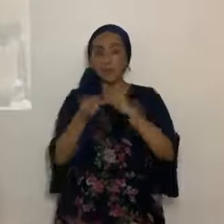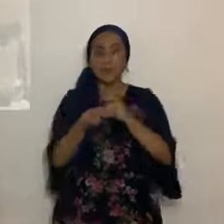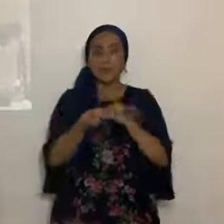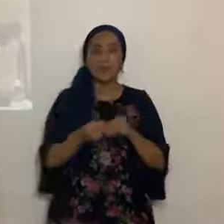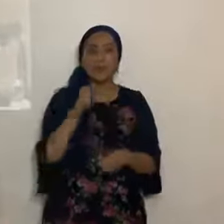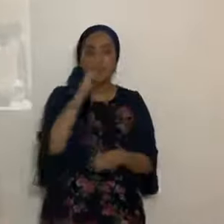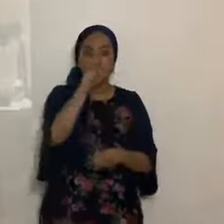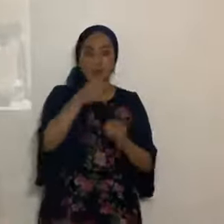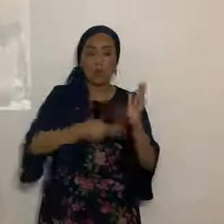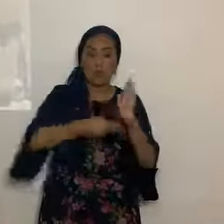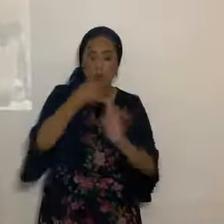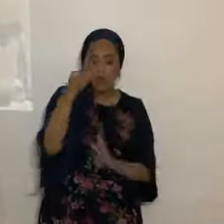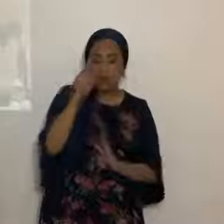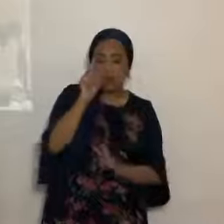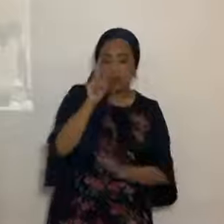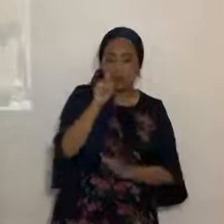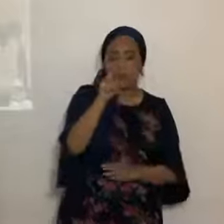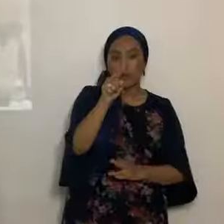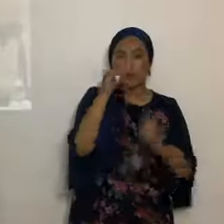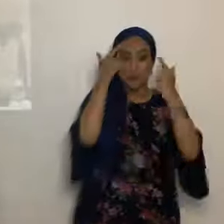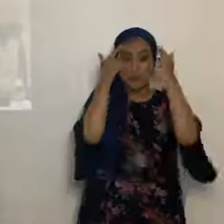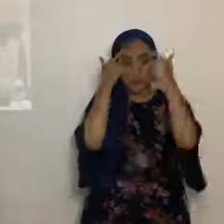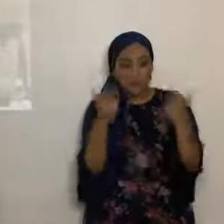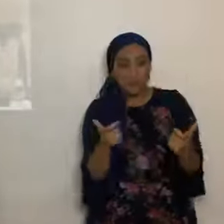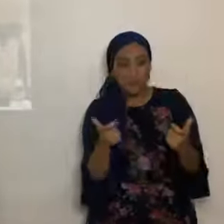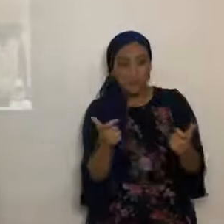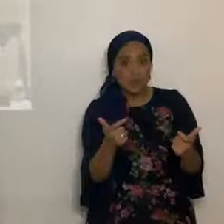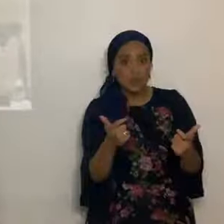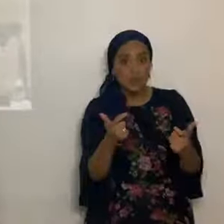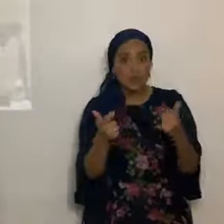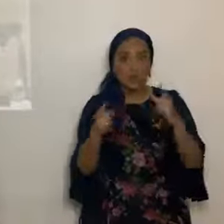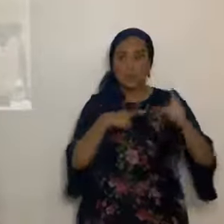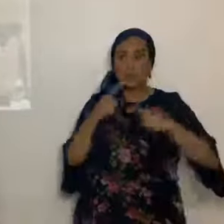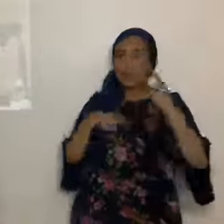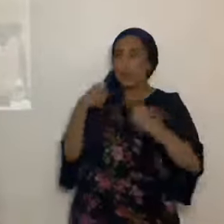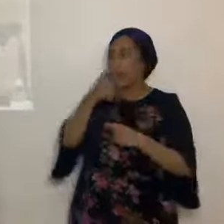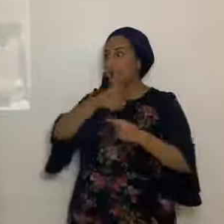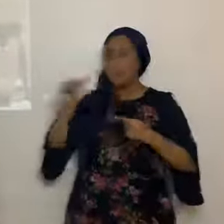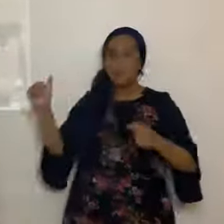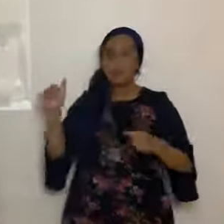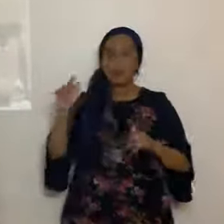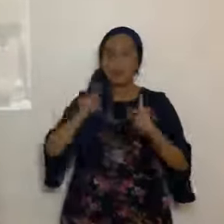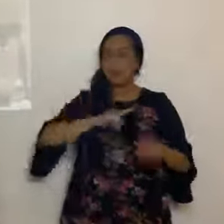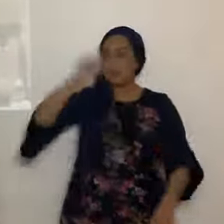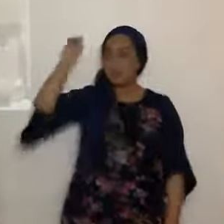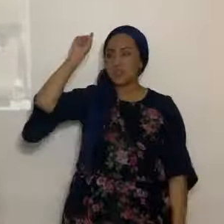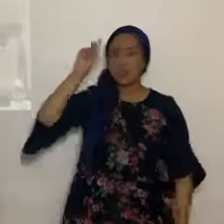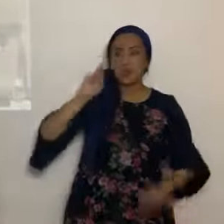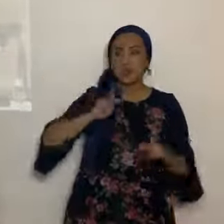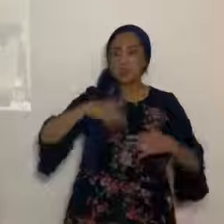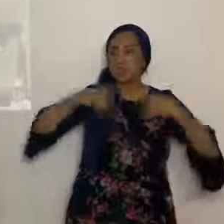¿Eres honesto? ¿Eres orgulloso? ¿Te ofendes de cualquier cosa y mandas a la gente a volar?